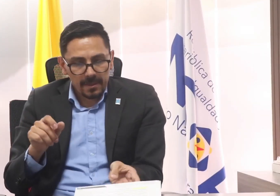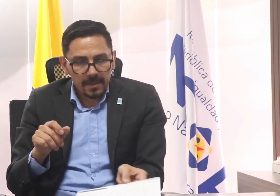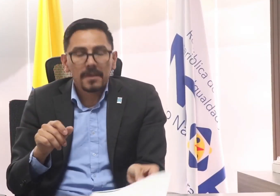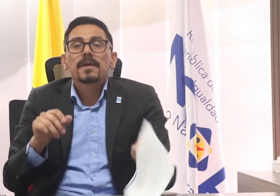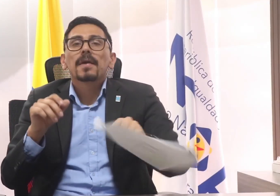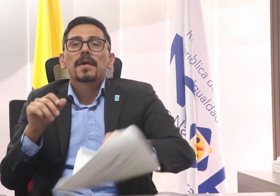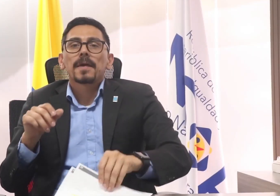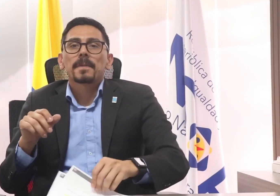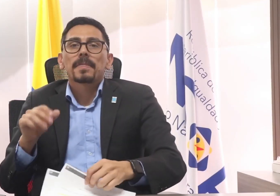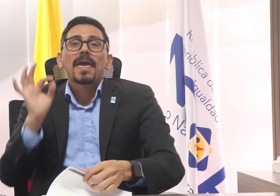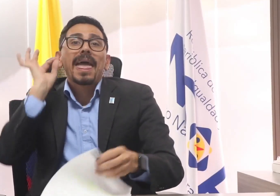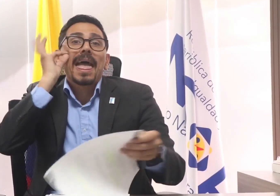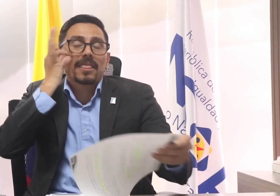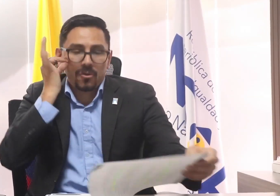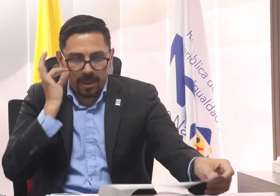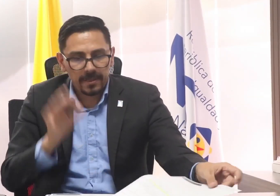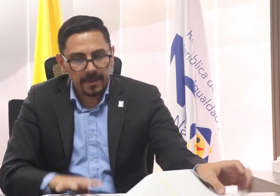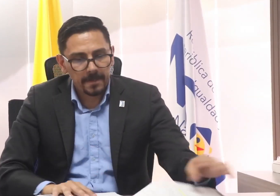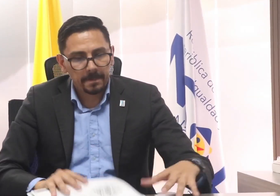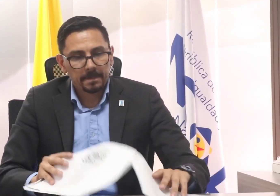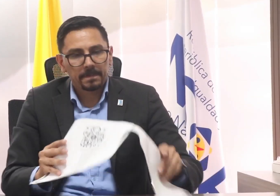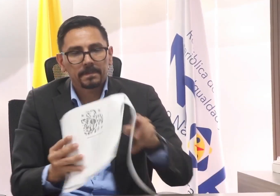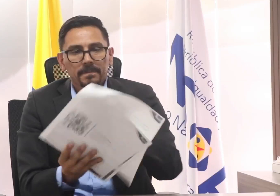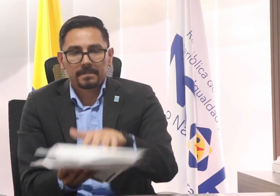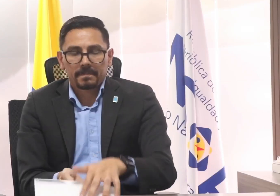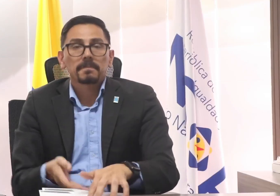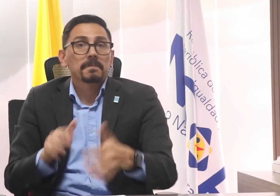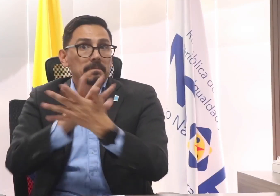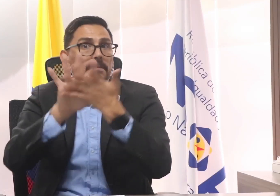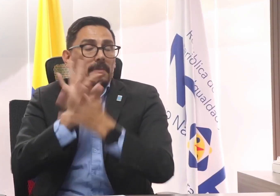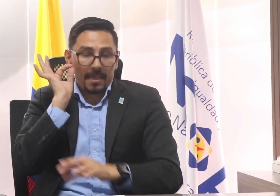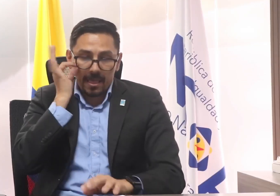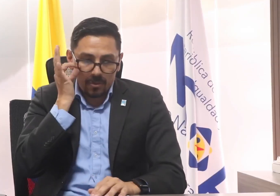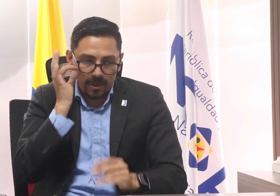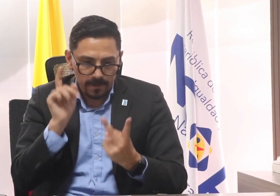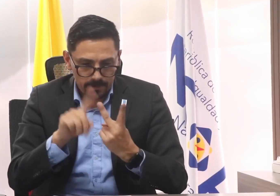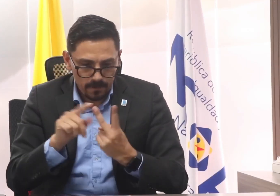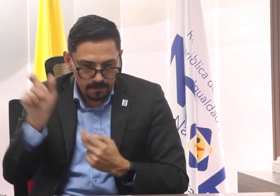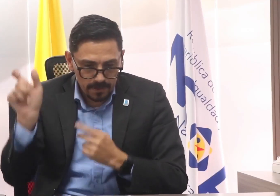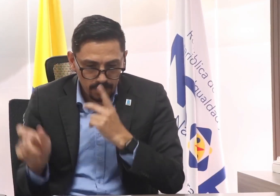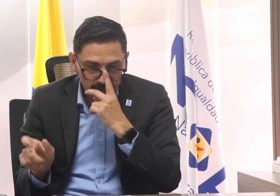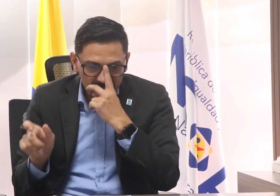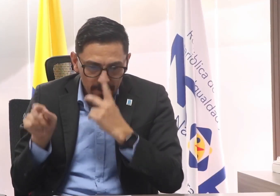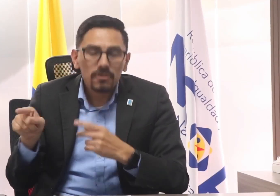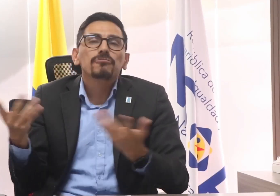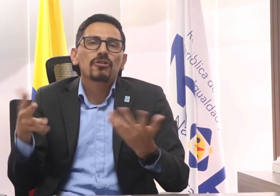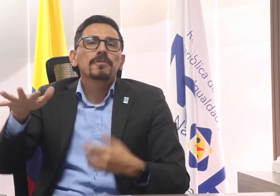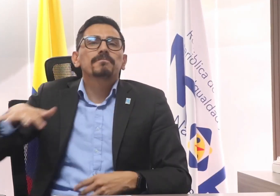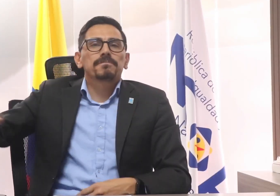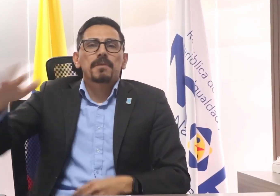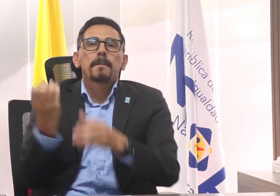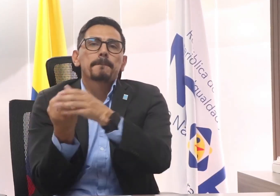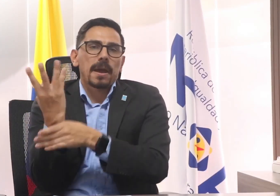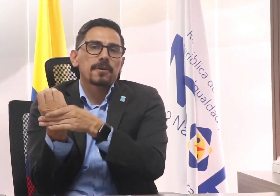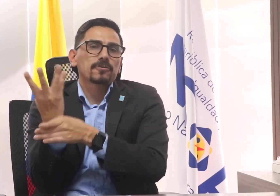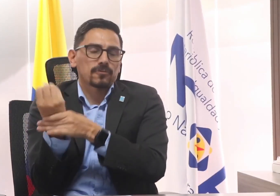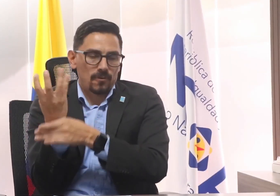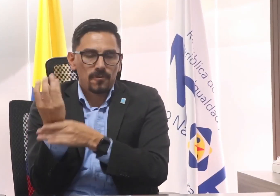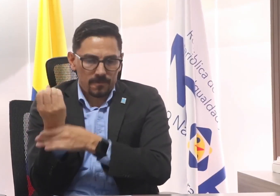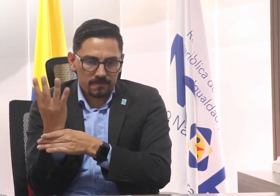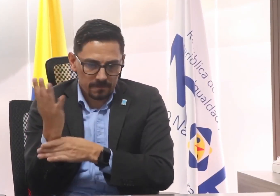También nos acompaña Edwin. Esta es la configuración de su seno, desde la ciudad de